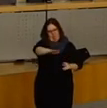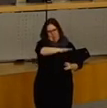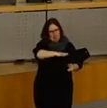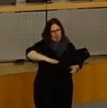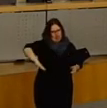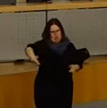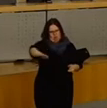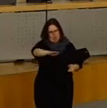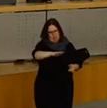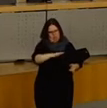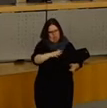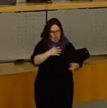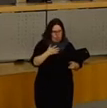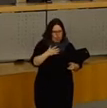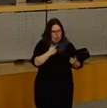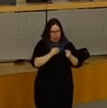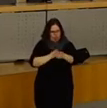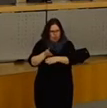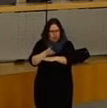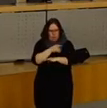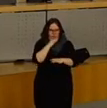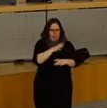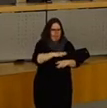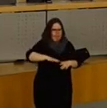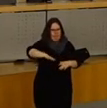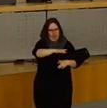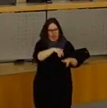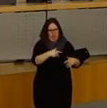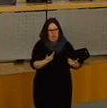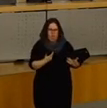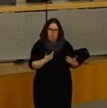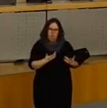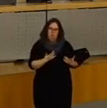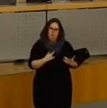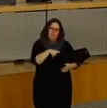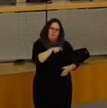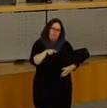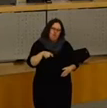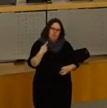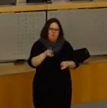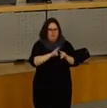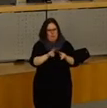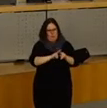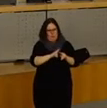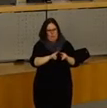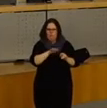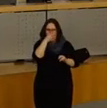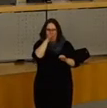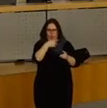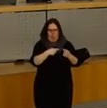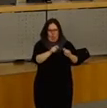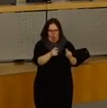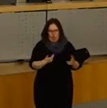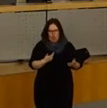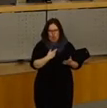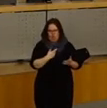werden eine fläche haben wir dann eben auch besichtigt relativ großräumig wo menschen eben gemüse anbauen können euch auf